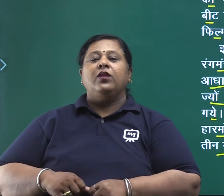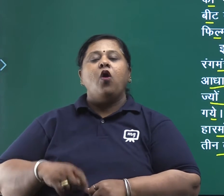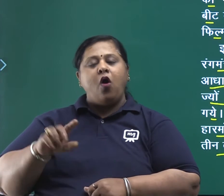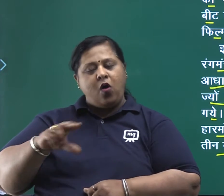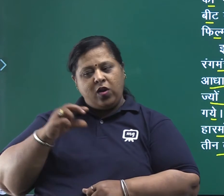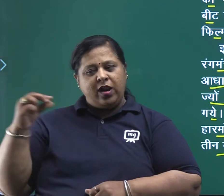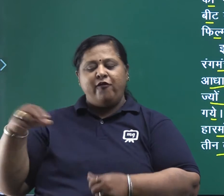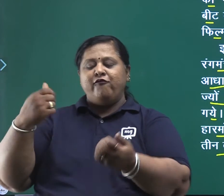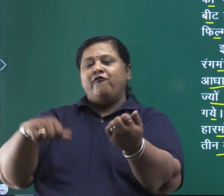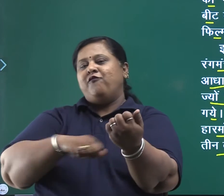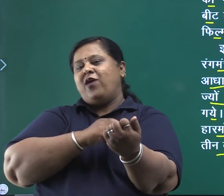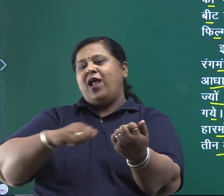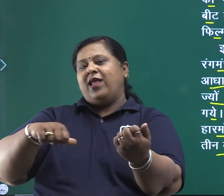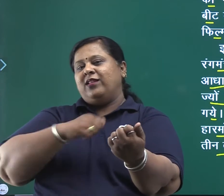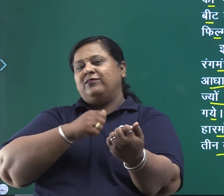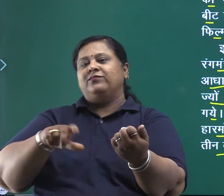और वायलिन।